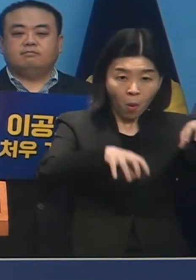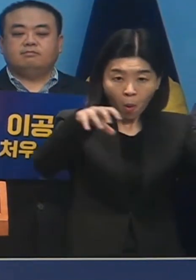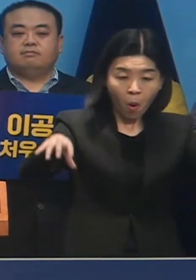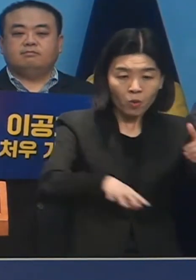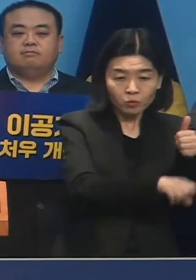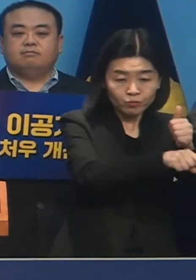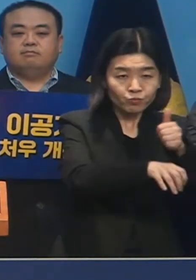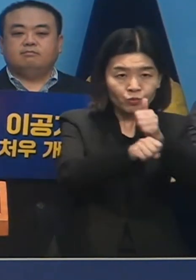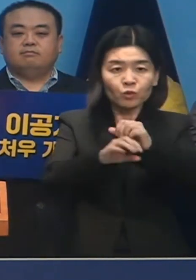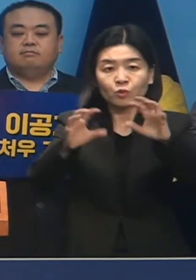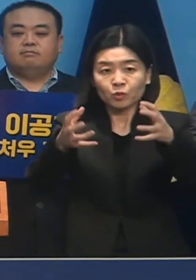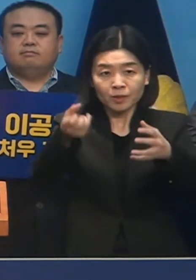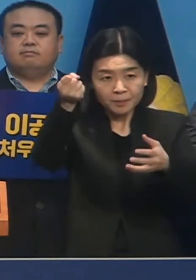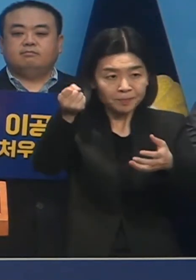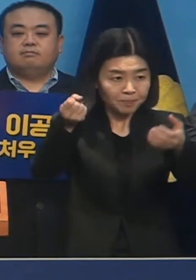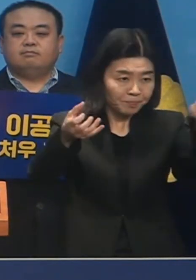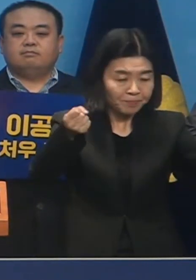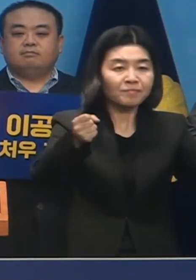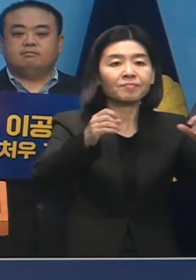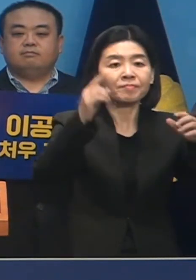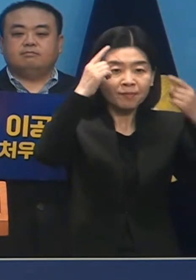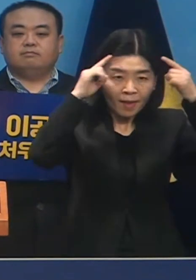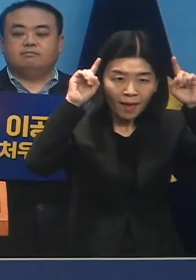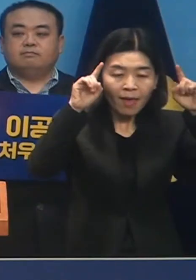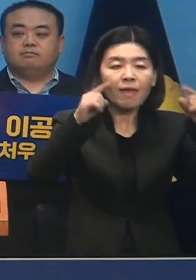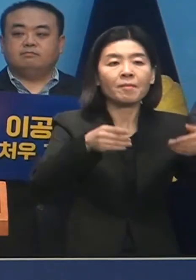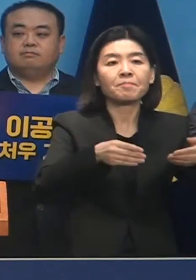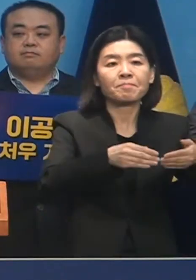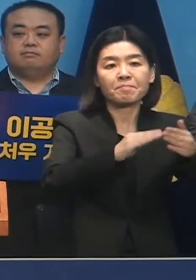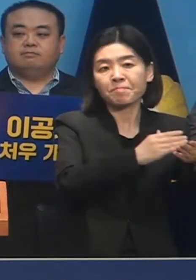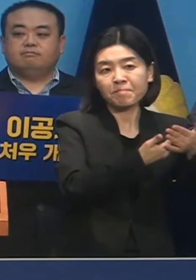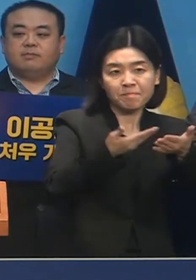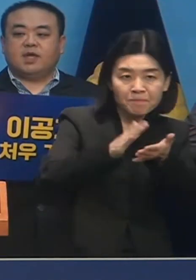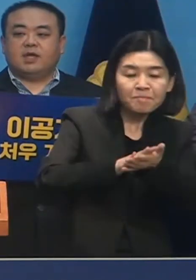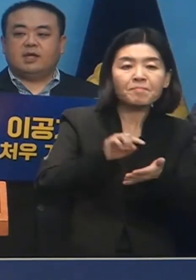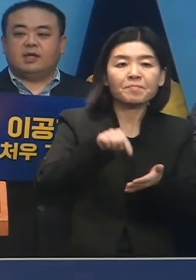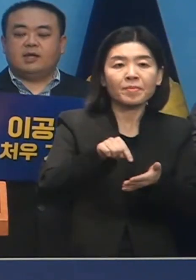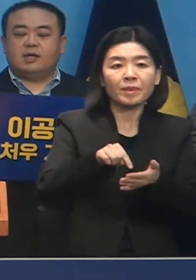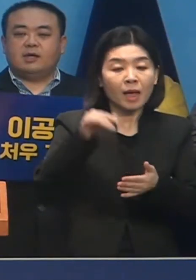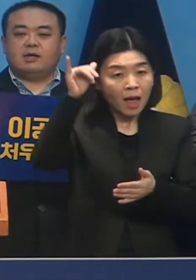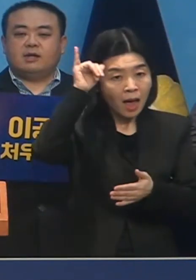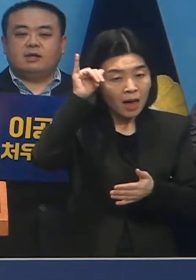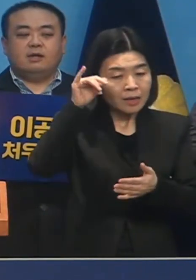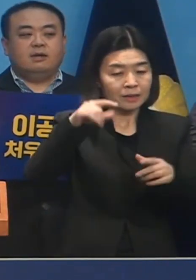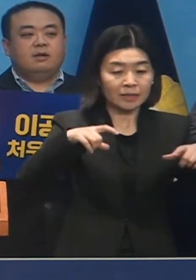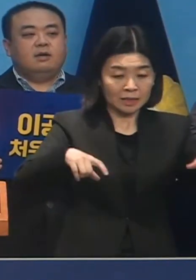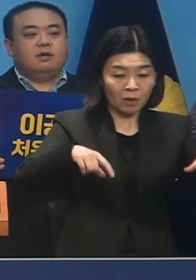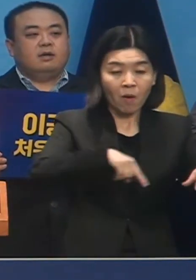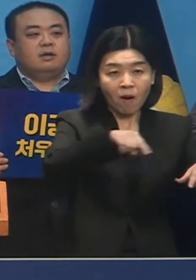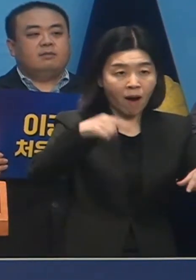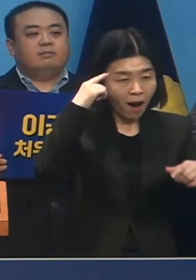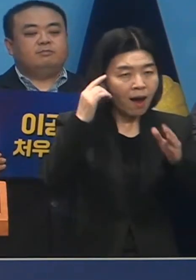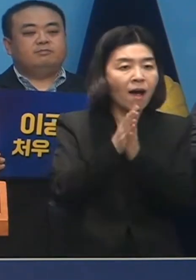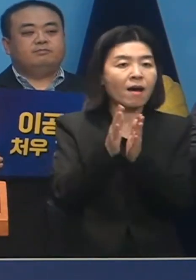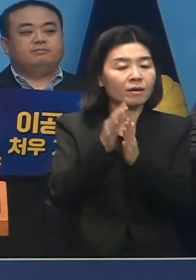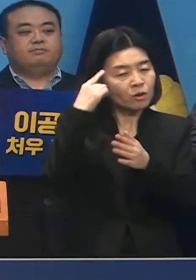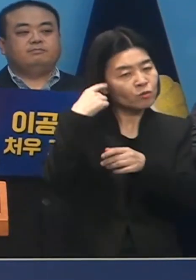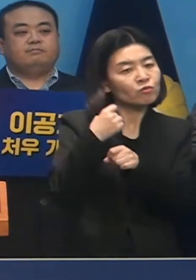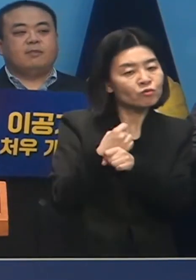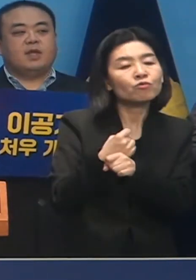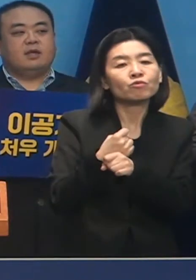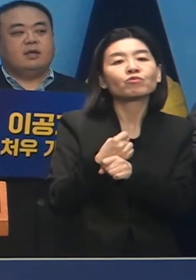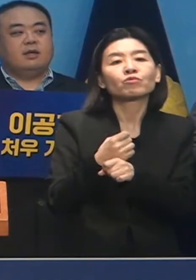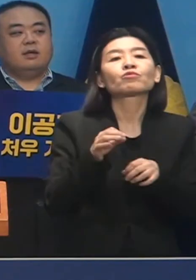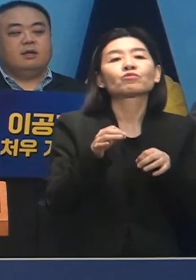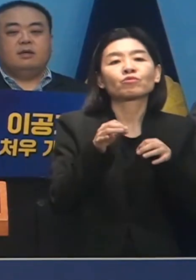대학으로 팔바꾼, 지자체가 자율적으로 R&D 투자 방향을 설정하는 지역 자율 R&D 적극 추진입니다.